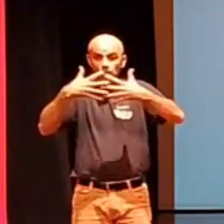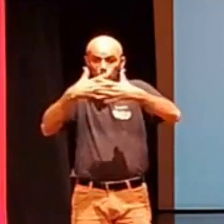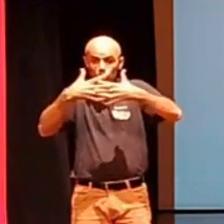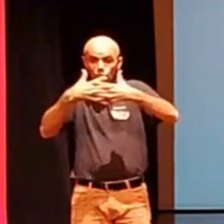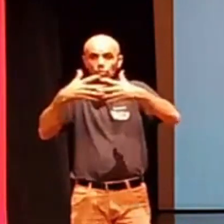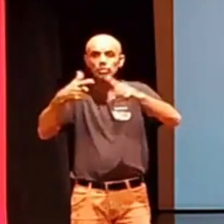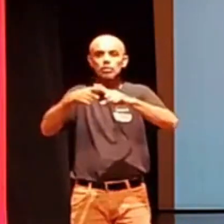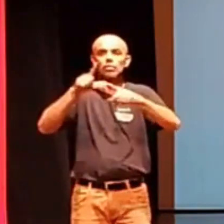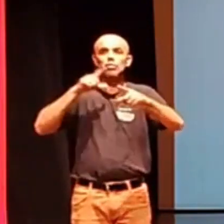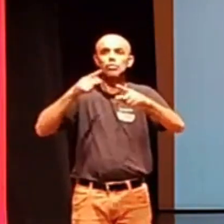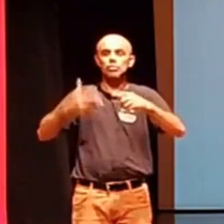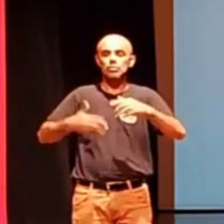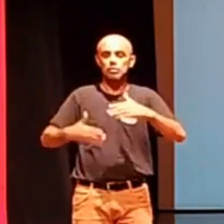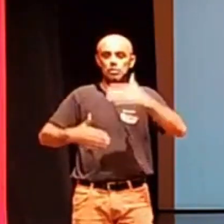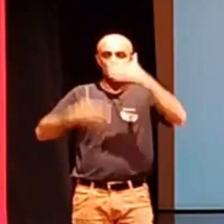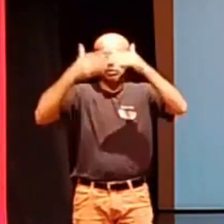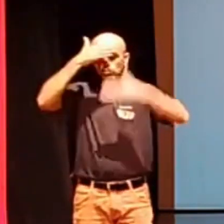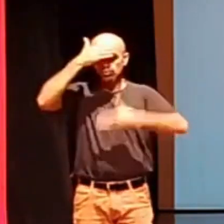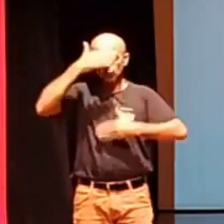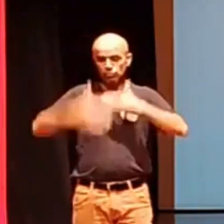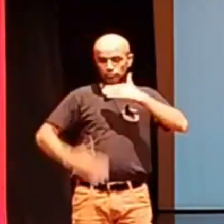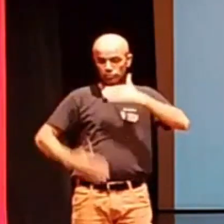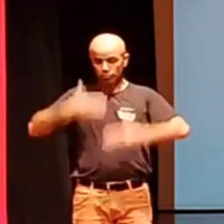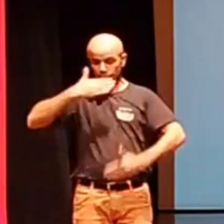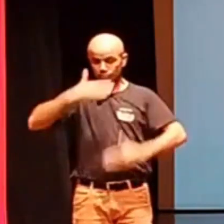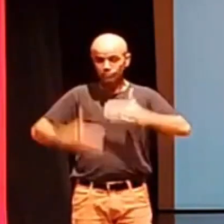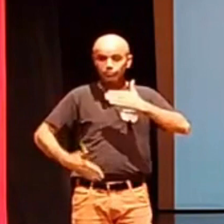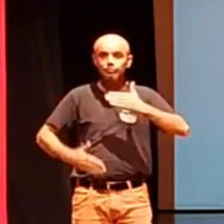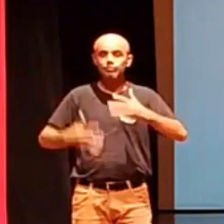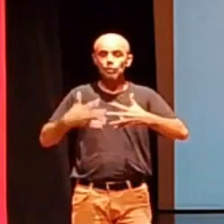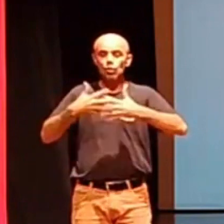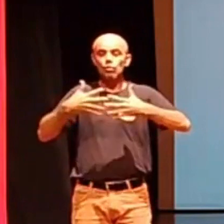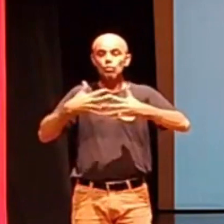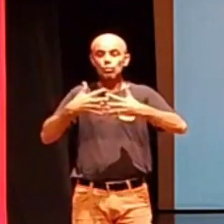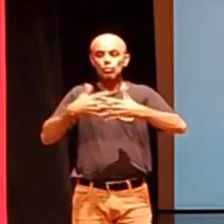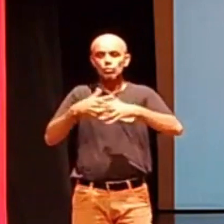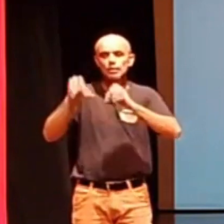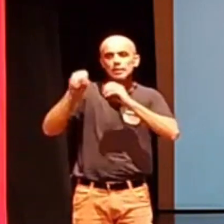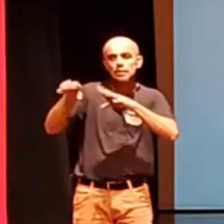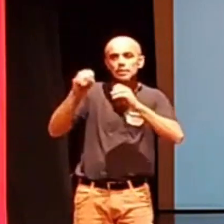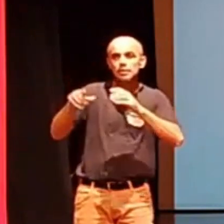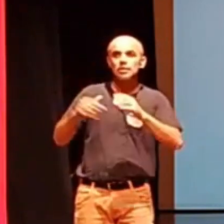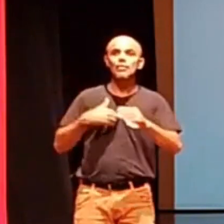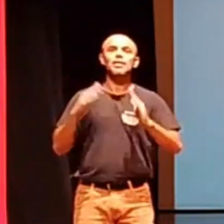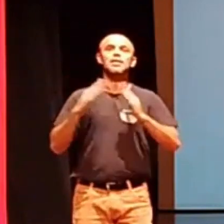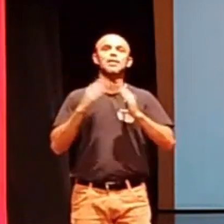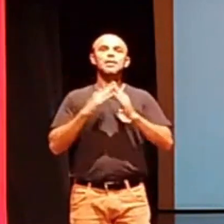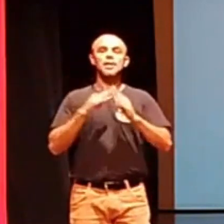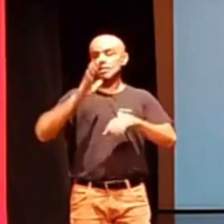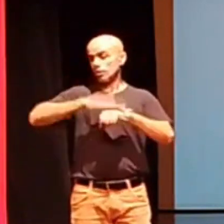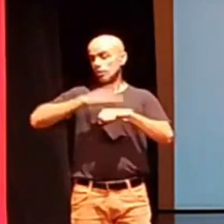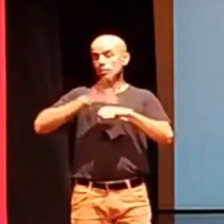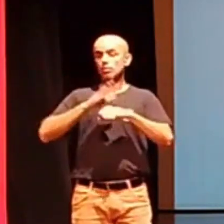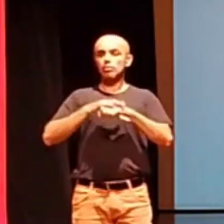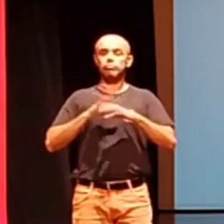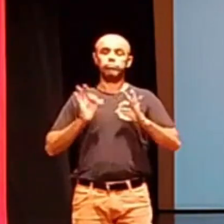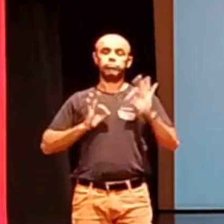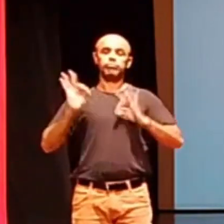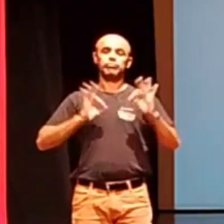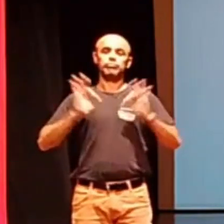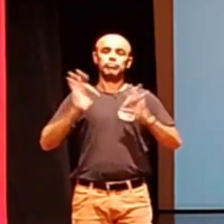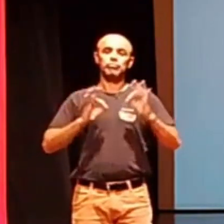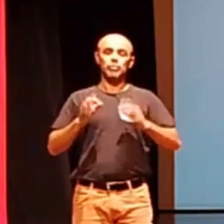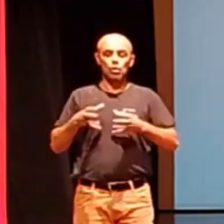corpo, posterior do corpo, ensinava essas mulheres a fazerem e elas faziam em casa como autoposturas, além delas fazerem no